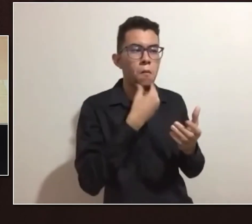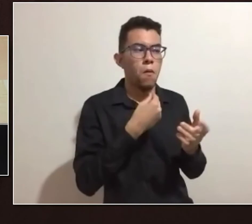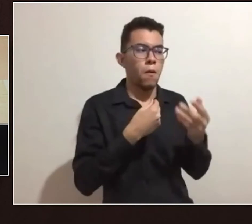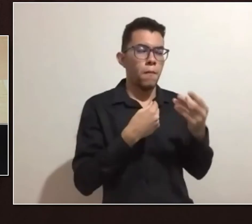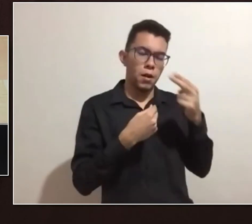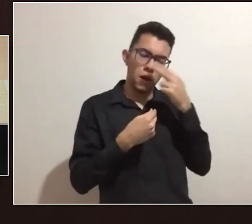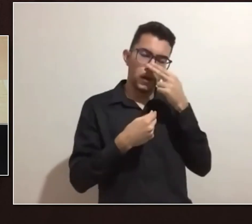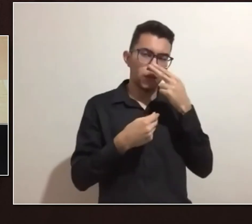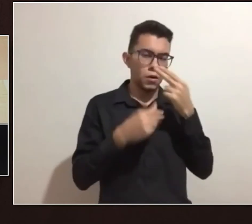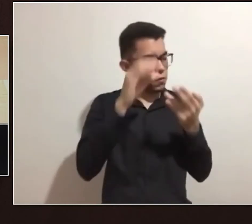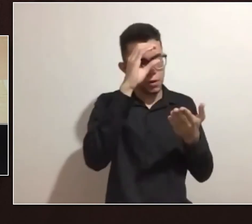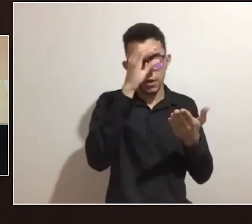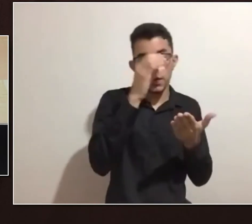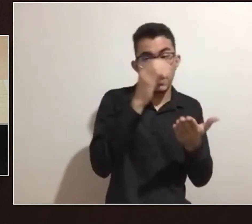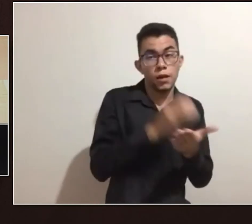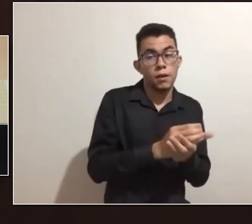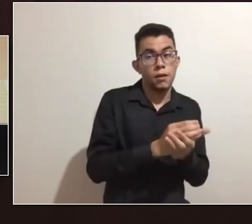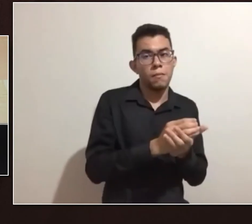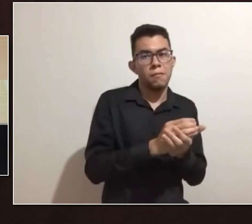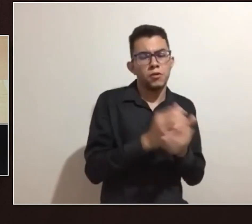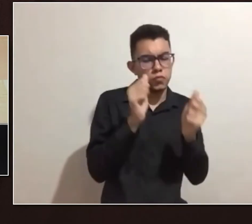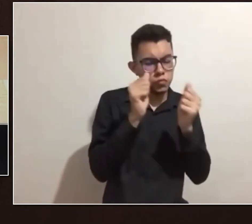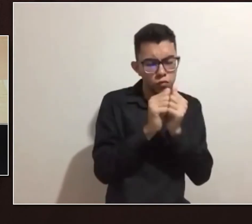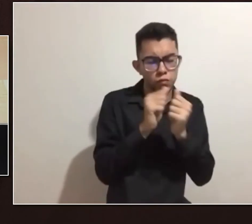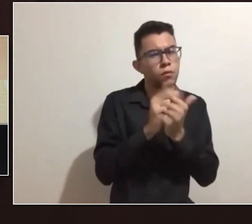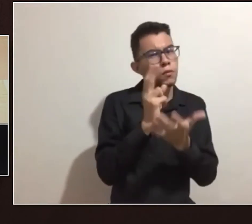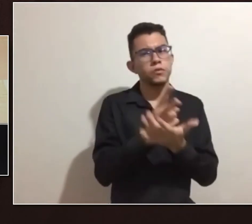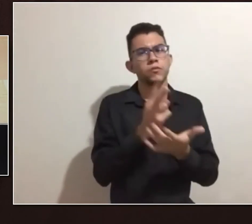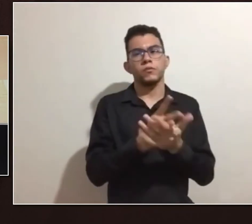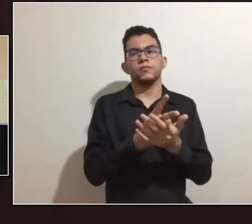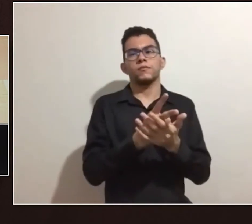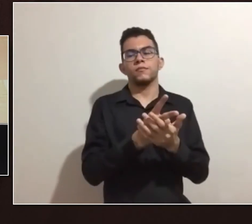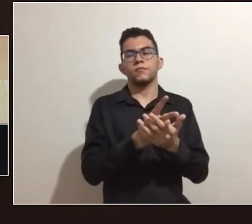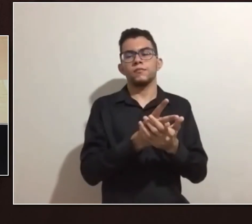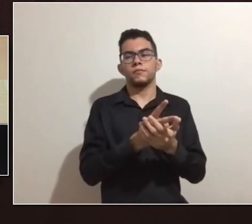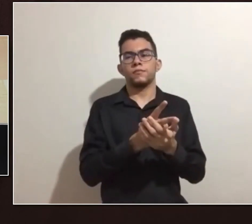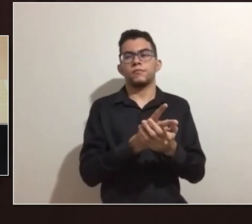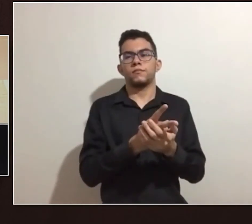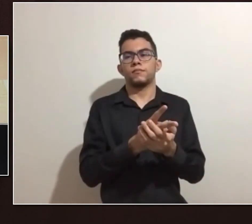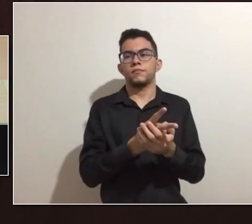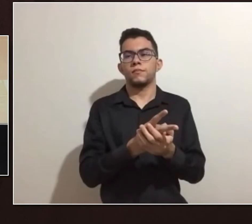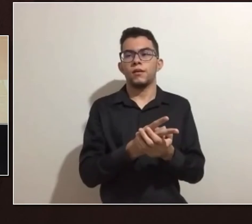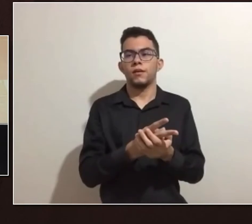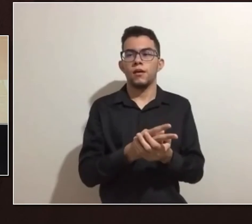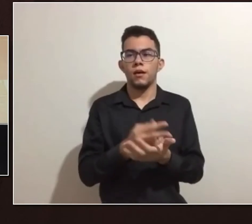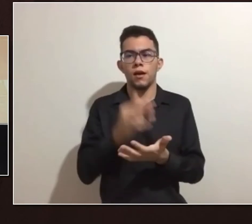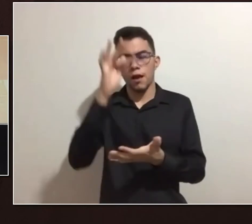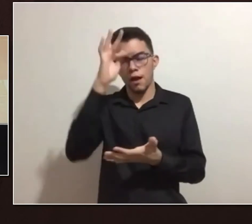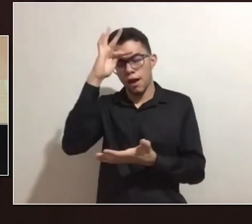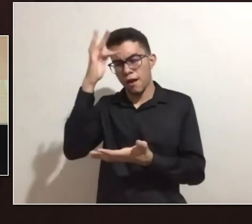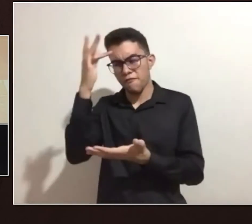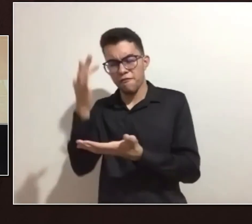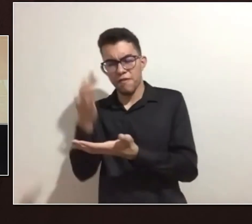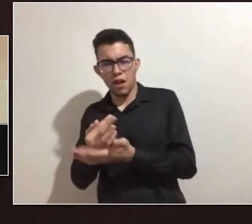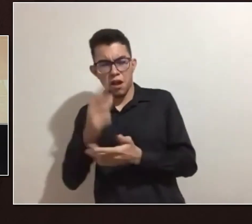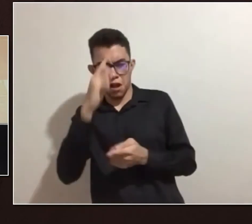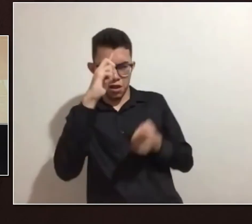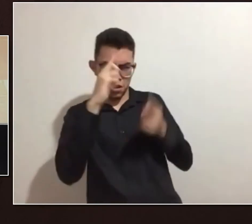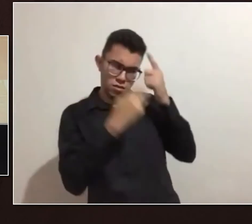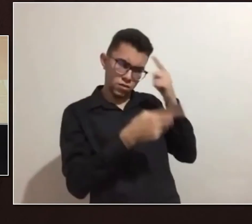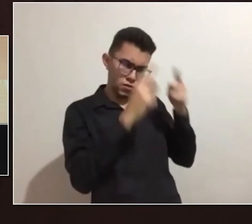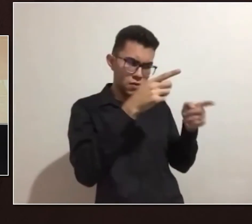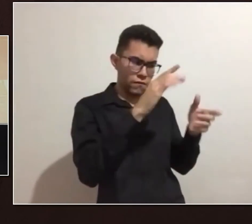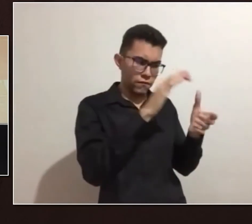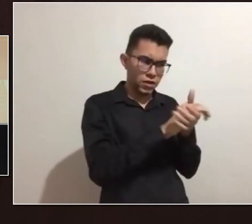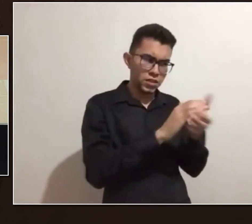com você, então continua. A fé não manda você se separar.